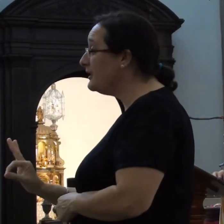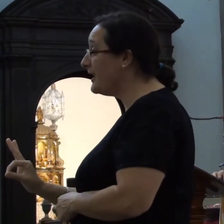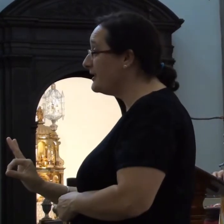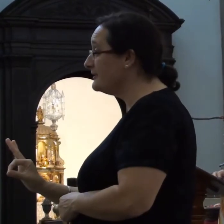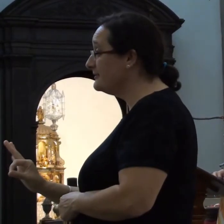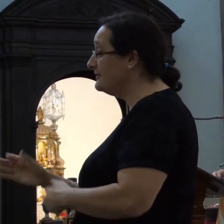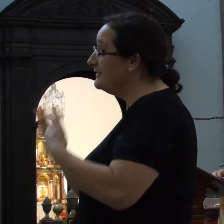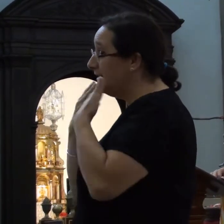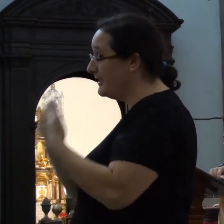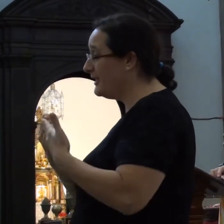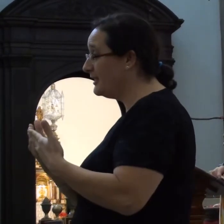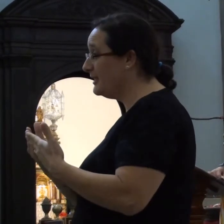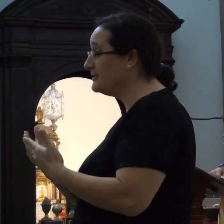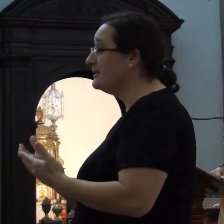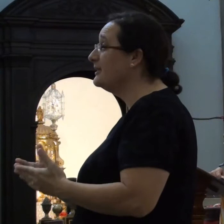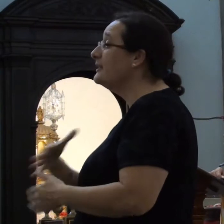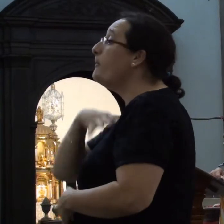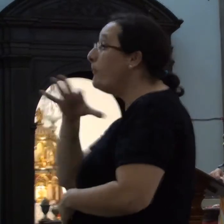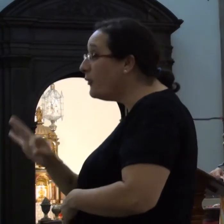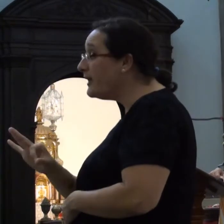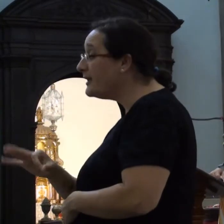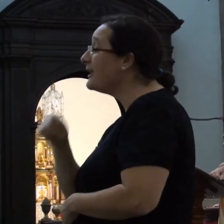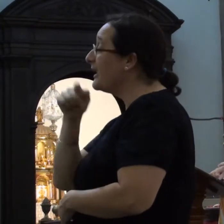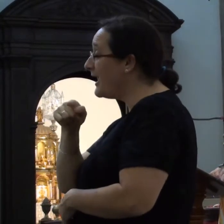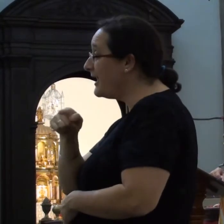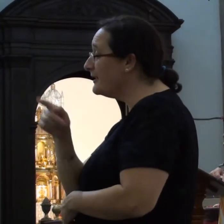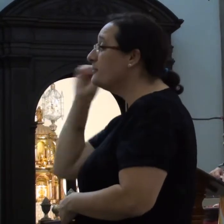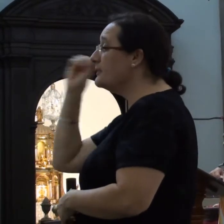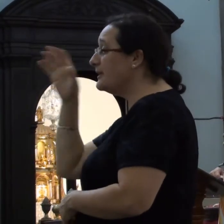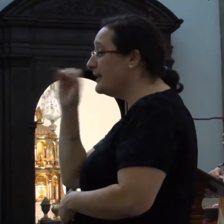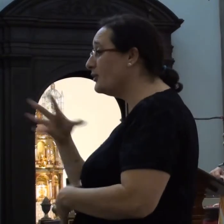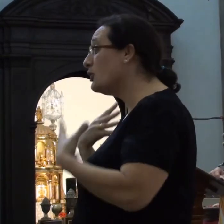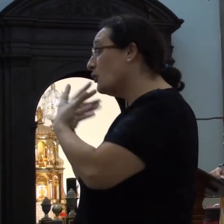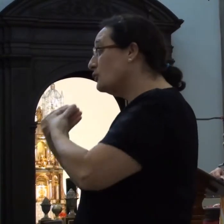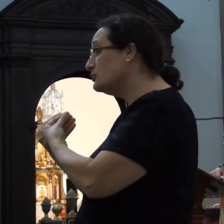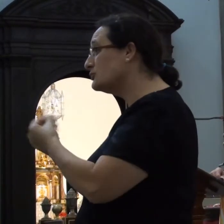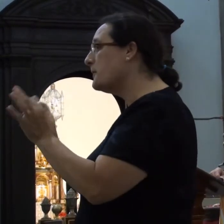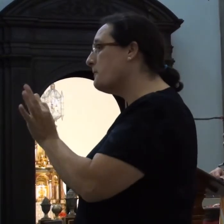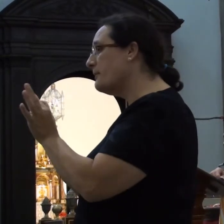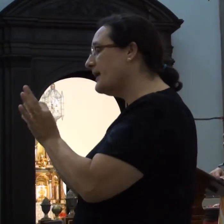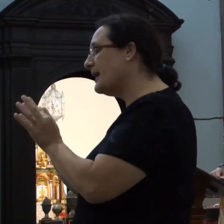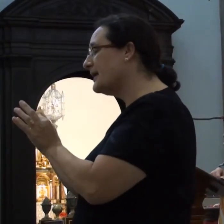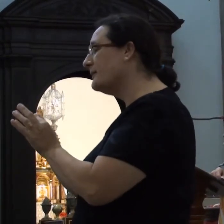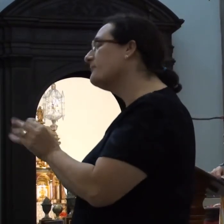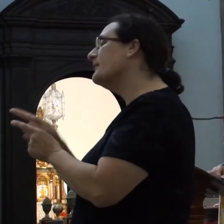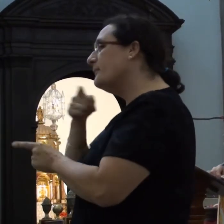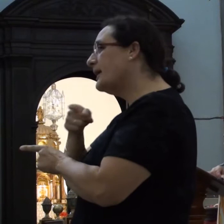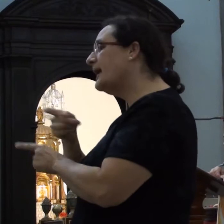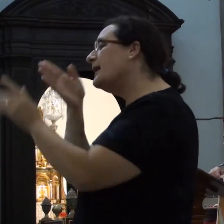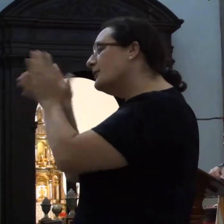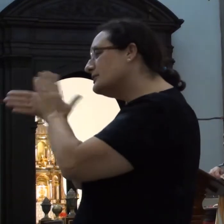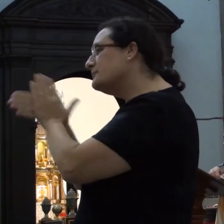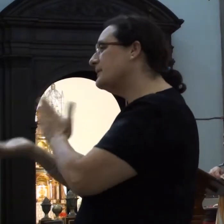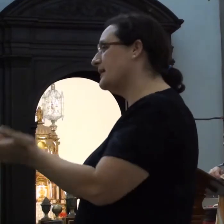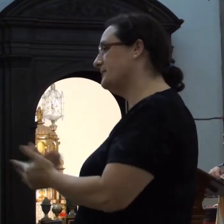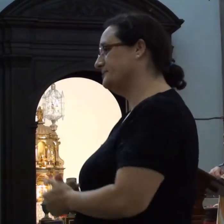tan excepcional de poder juntos prepararnos con su reflexión a la acogida del